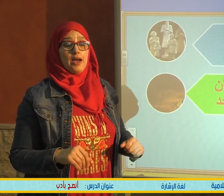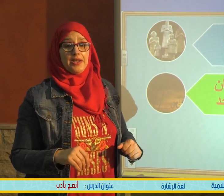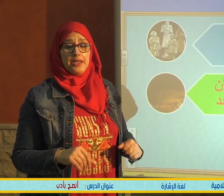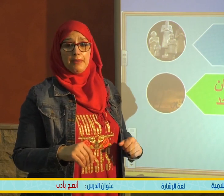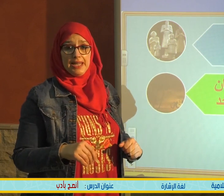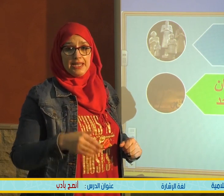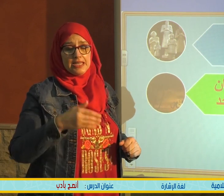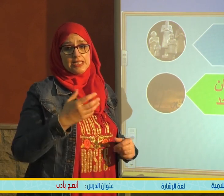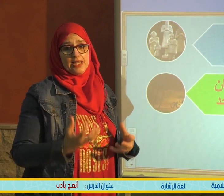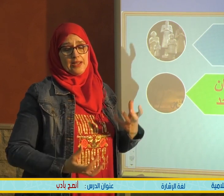إبراهيم عليه السلام